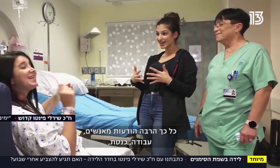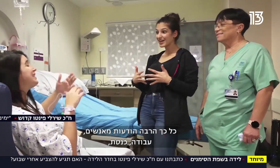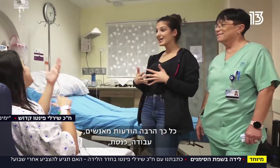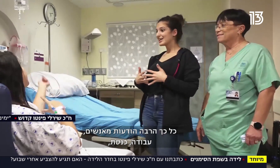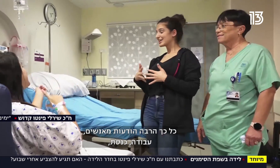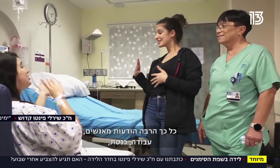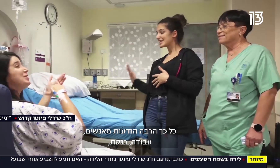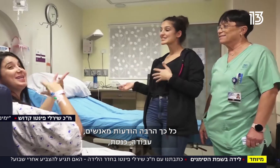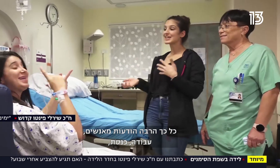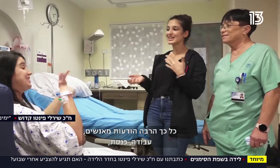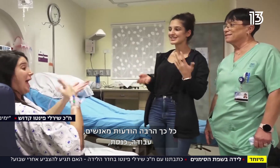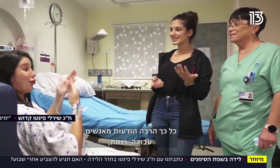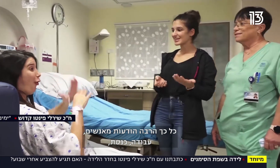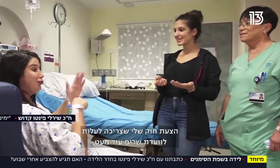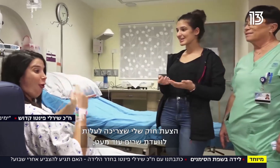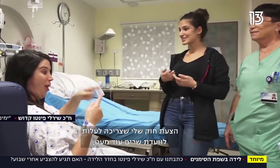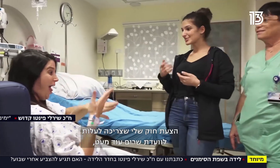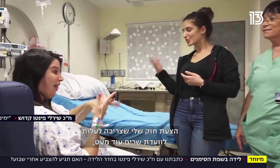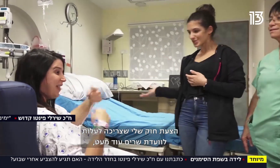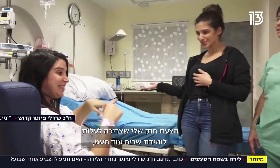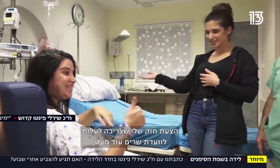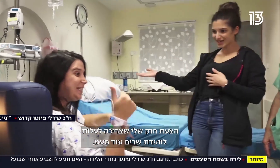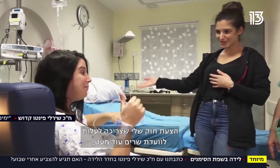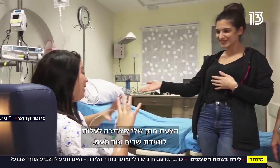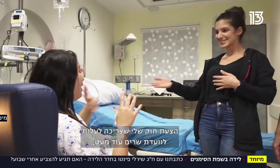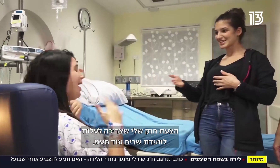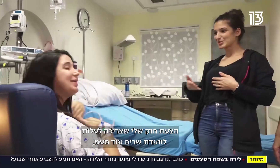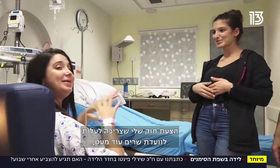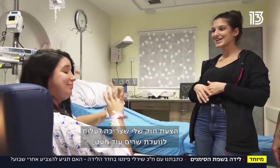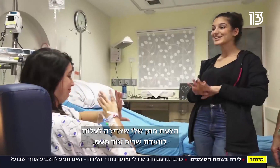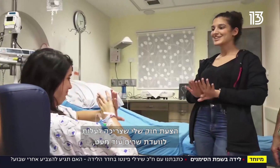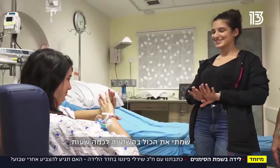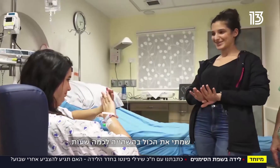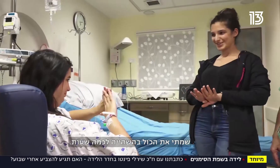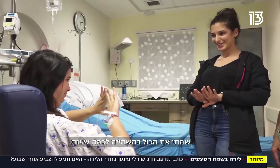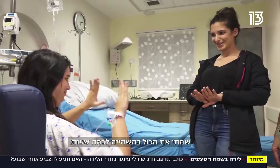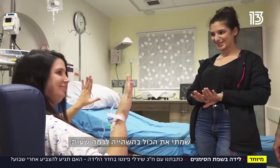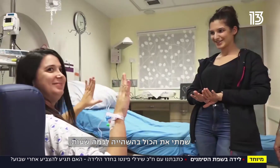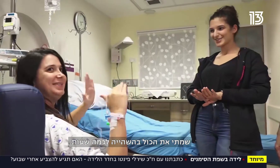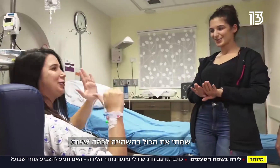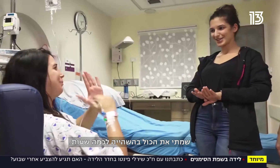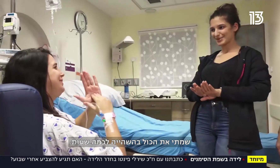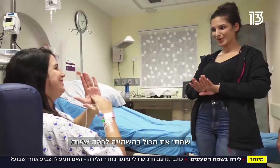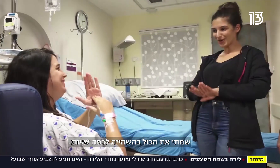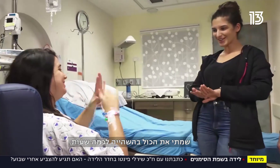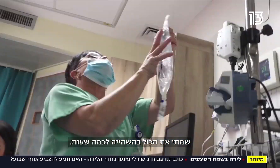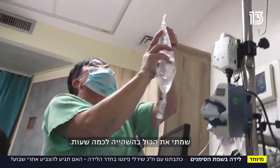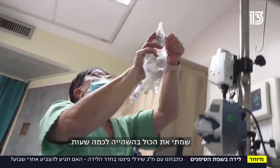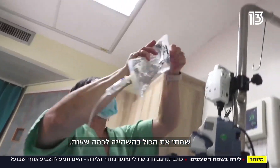כנסת, הצעת חוק שלי שצריכה לעלות לוועדת שרים עוד מעט, שמתי את הכל בהול לכמה